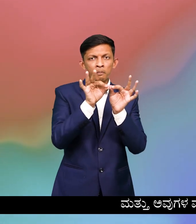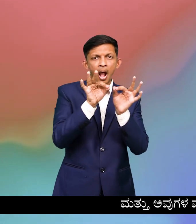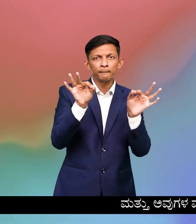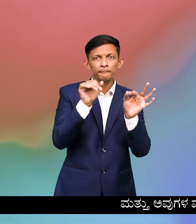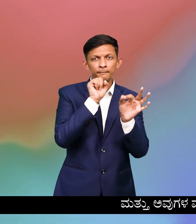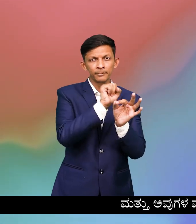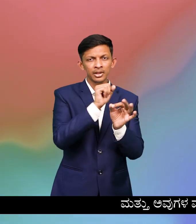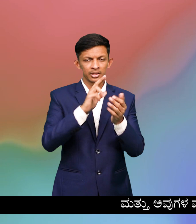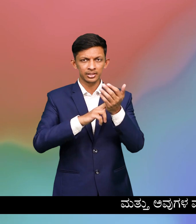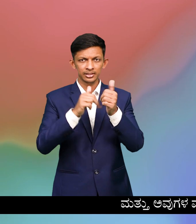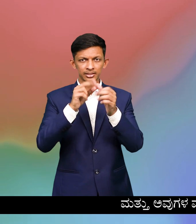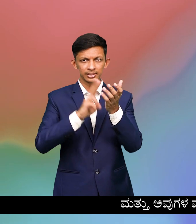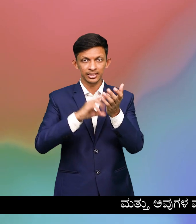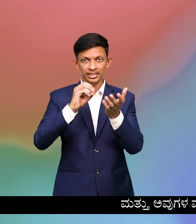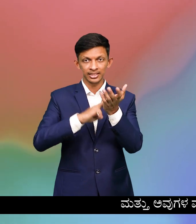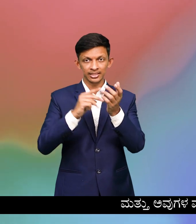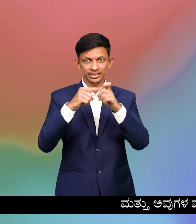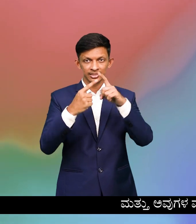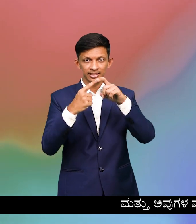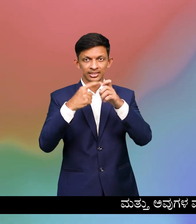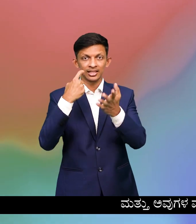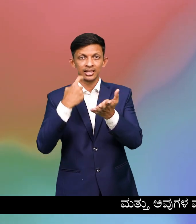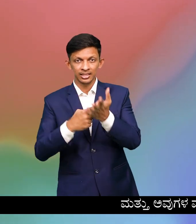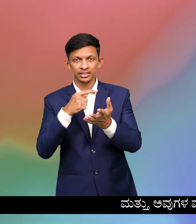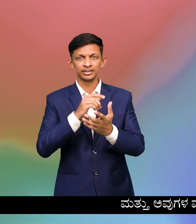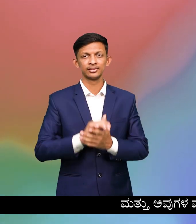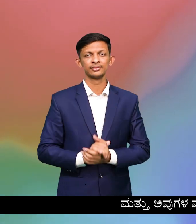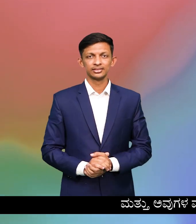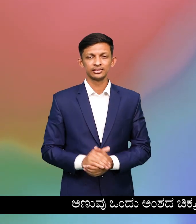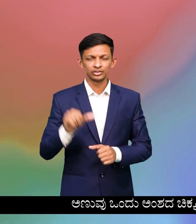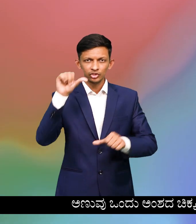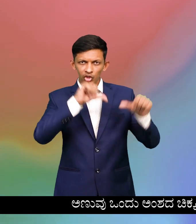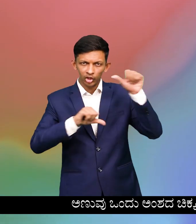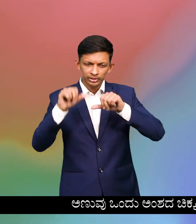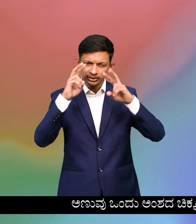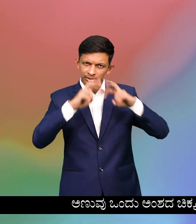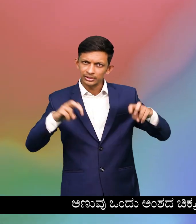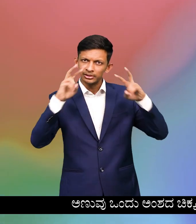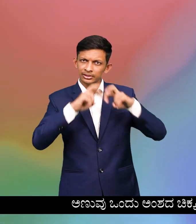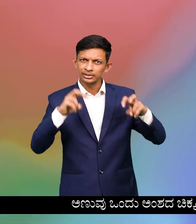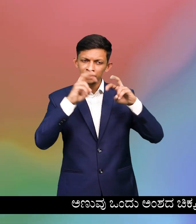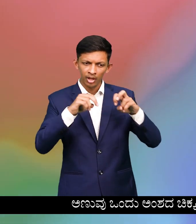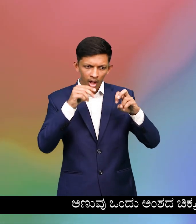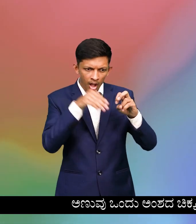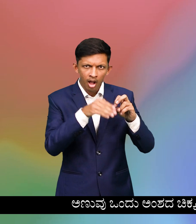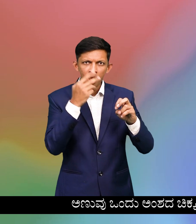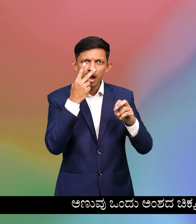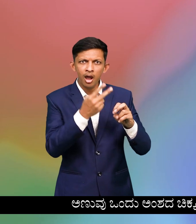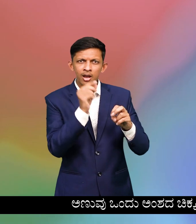ಅವುಗಳ ವ್ಯಾಸವನ್ನು ನ್ಯಾನೋಮೀಟರ್ನಿಂದ ಅಳೆಯಲಾಗುತ್ತದೆ. ಅಣುವು ಒಂದು ಅಂಶದ ಚಿಕ್ಕ ಕಣ ಅಥವಾ ಸ್ವತಂತ್ರ